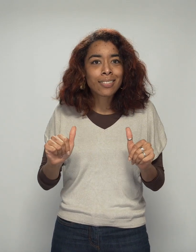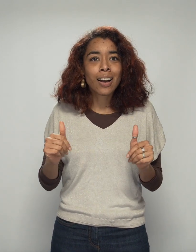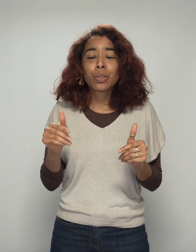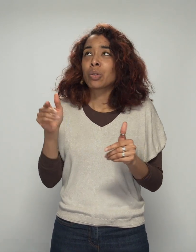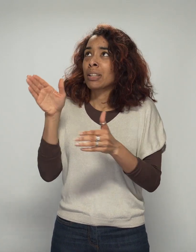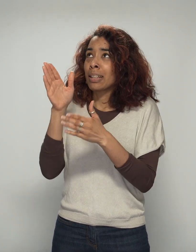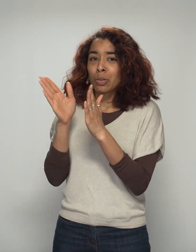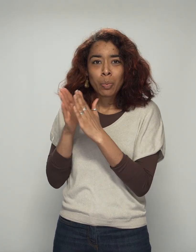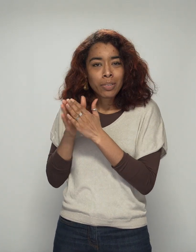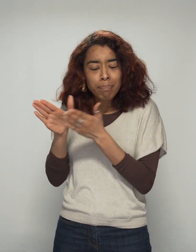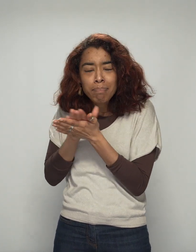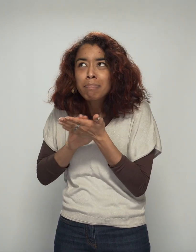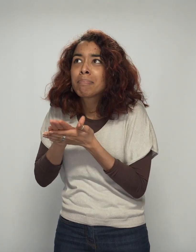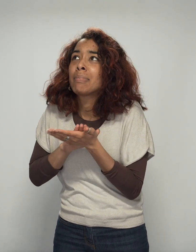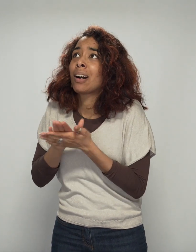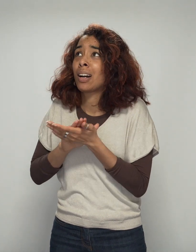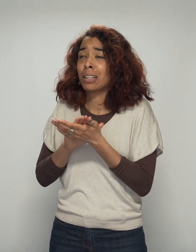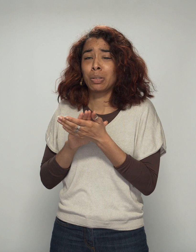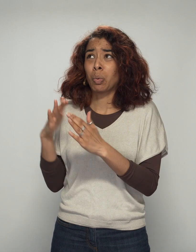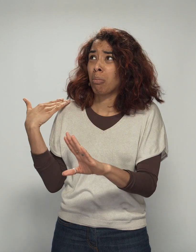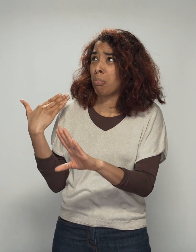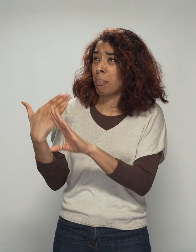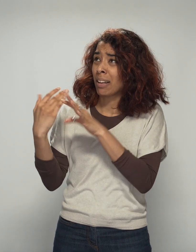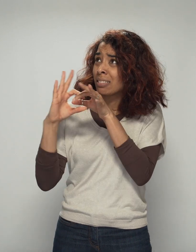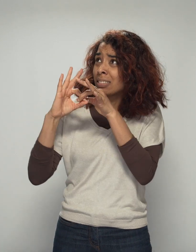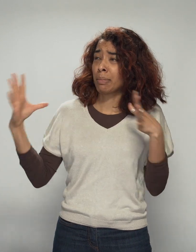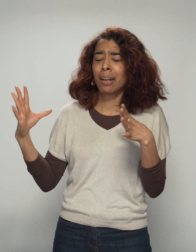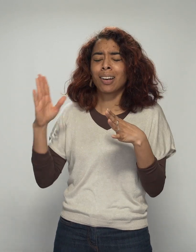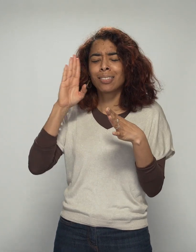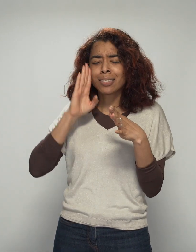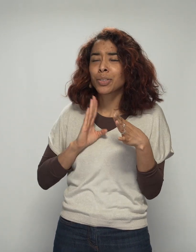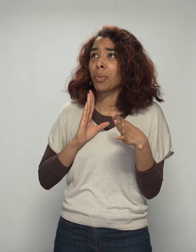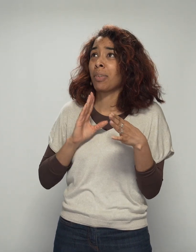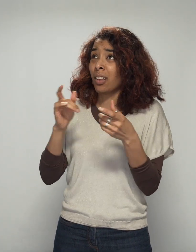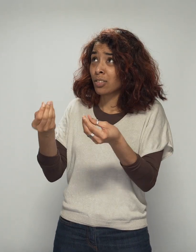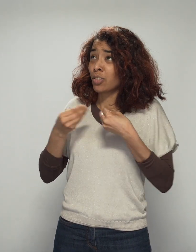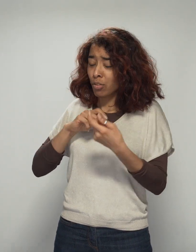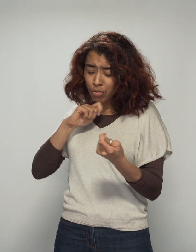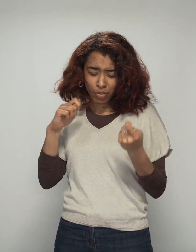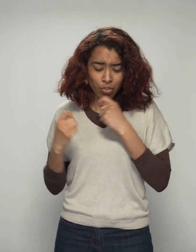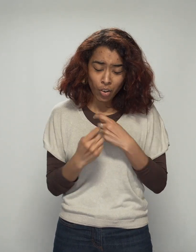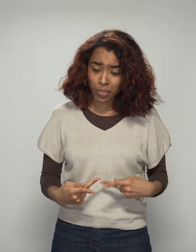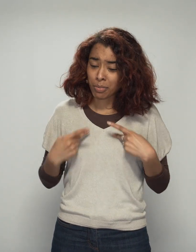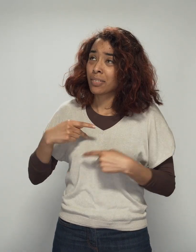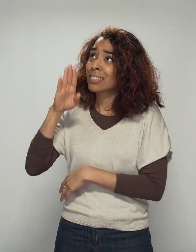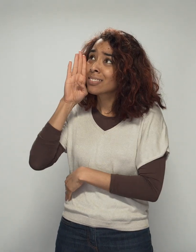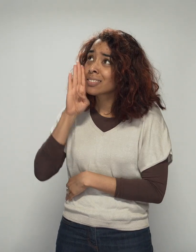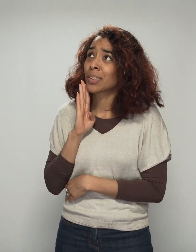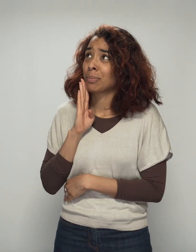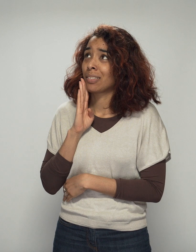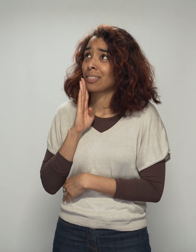une fois pardon pour tous ces années passées loin de toi et je veux que tu changes ma vie. Fais-le pour moi, change ma